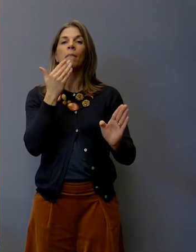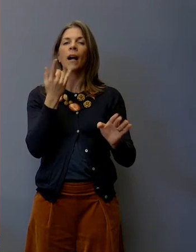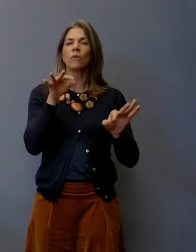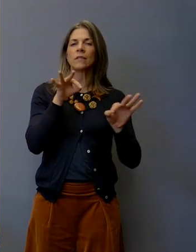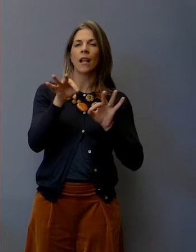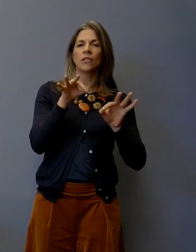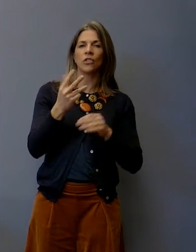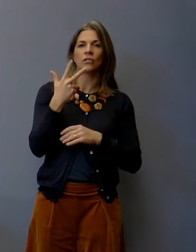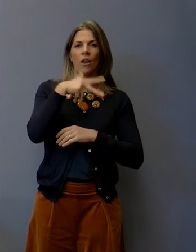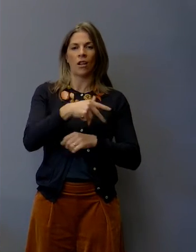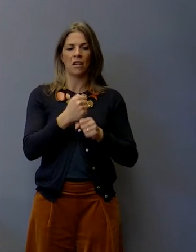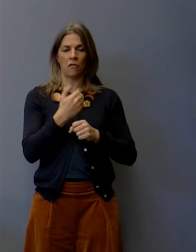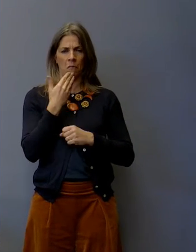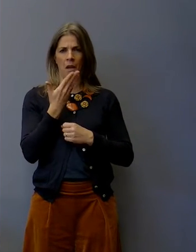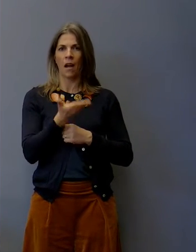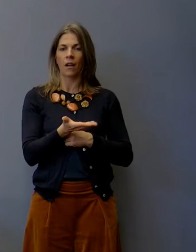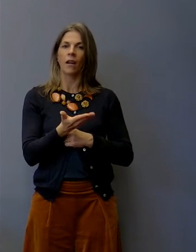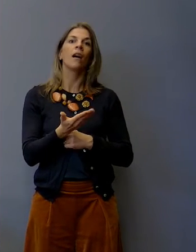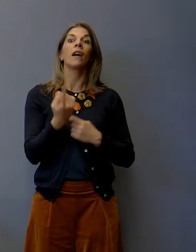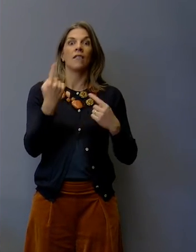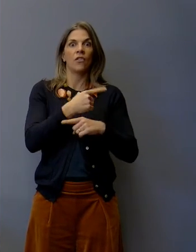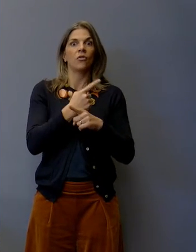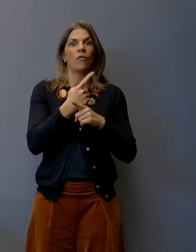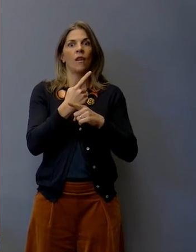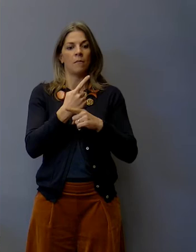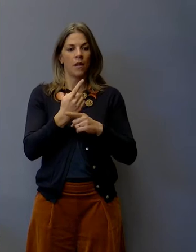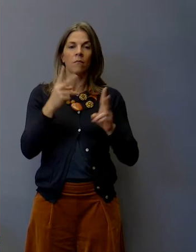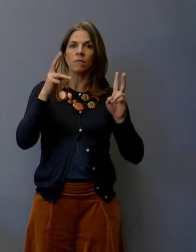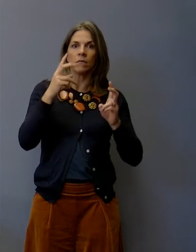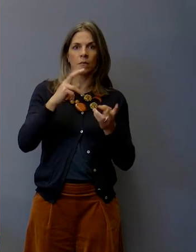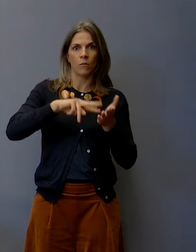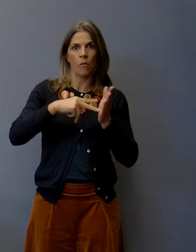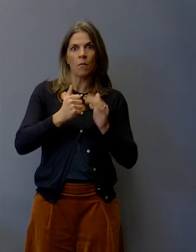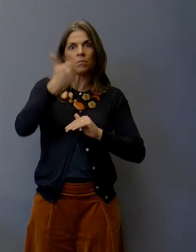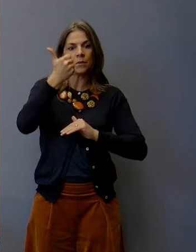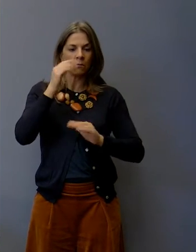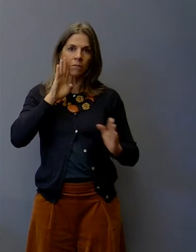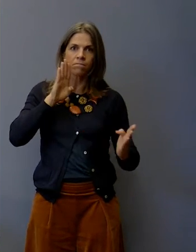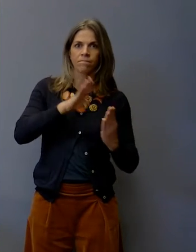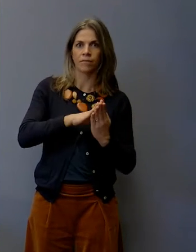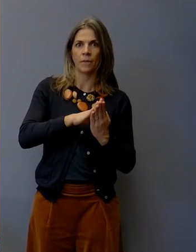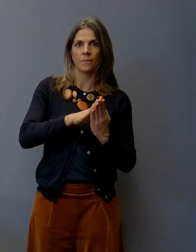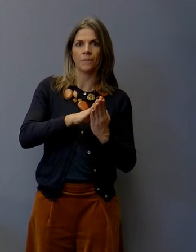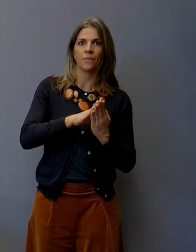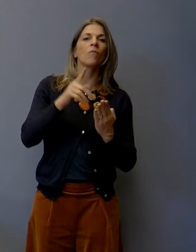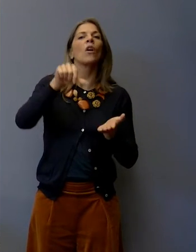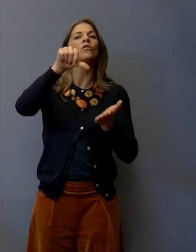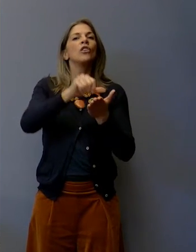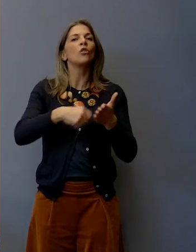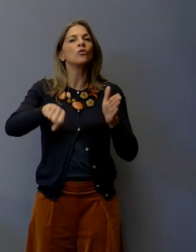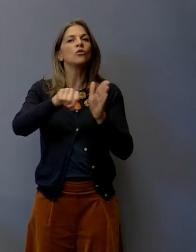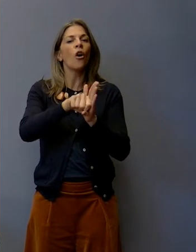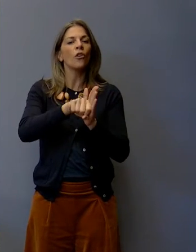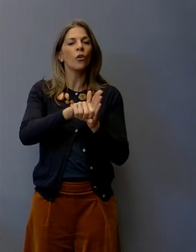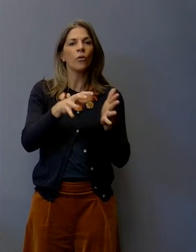nella quale invece il comune dovrebbe essere protagonista il centro storico sta per diventare la bottega da dolci per investimenti che